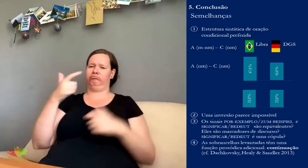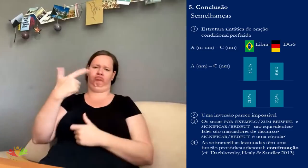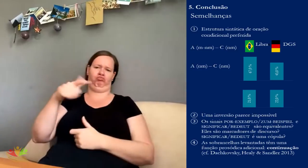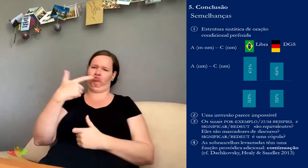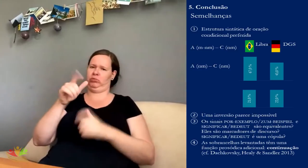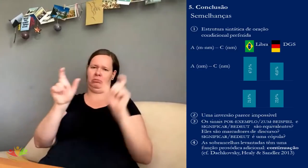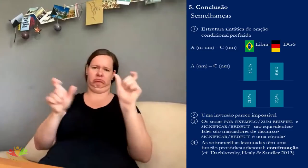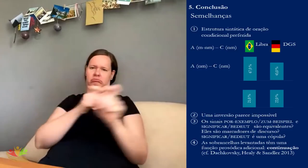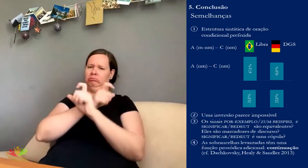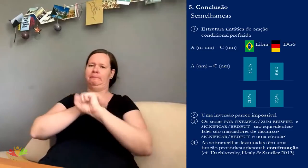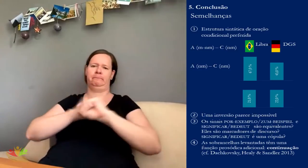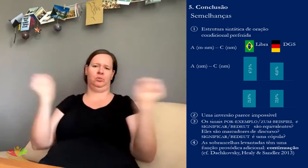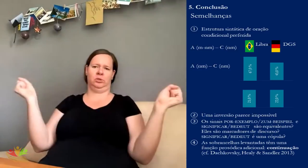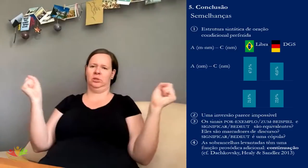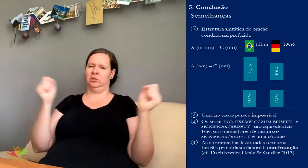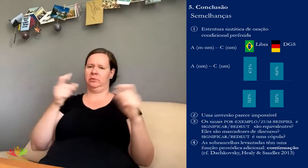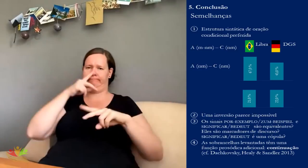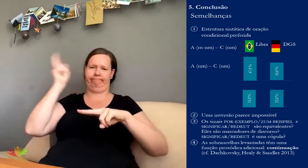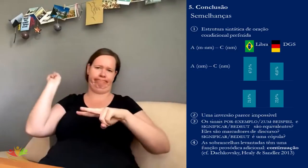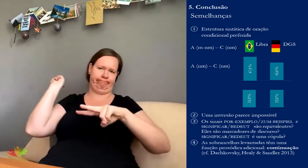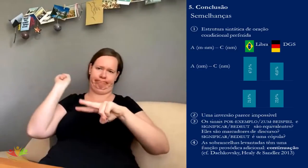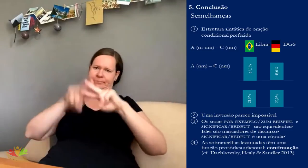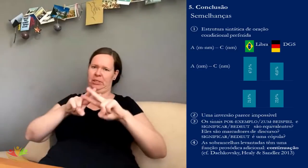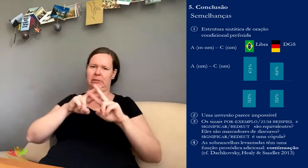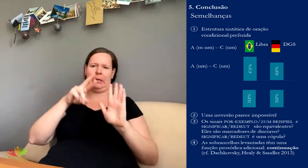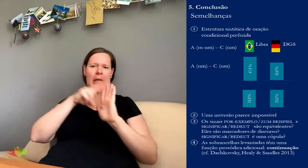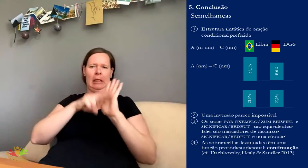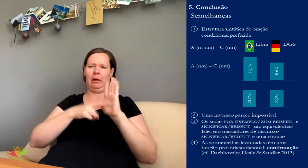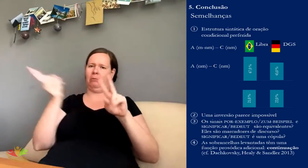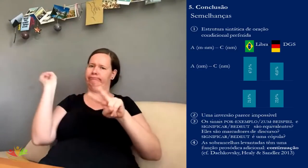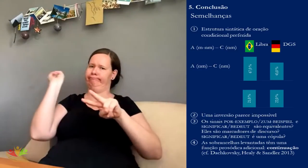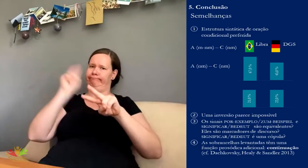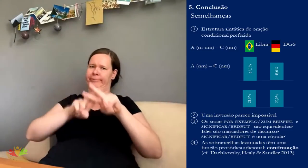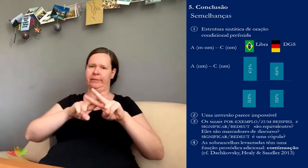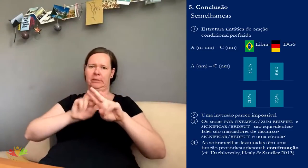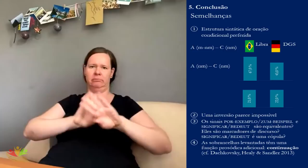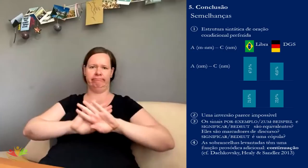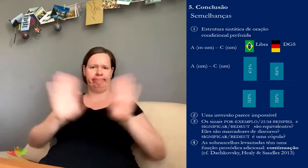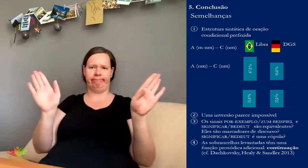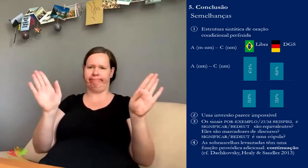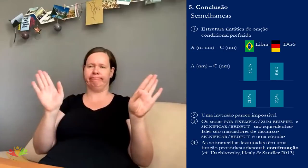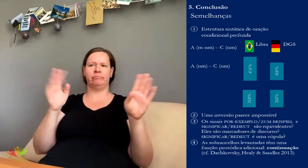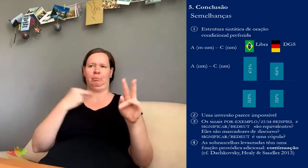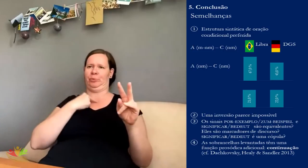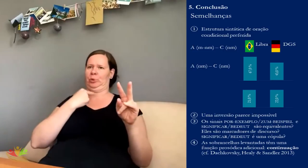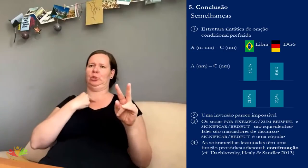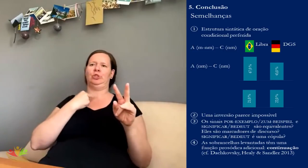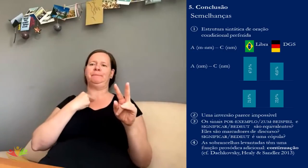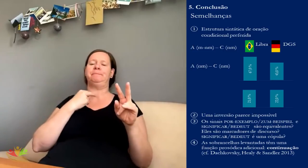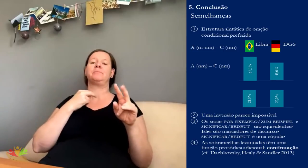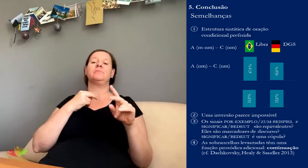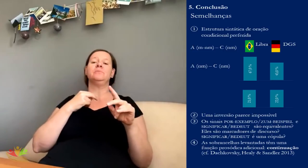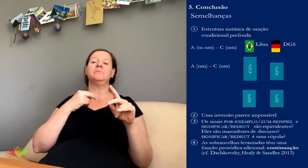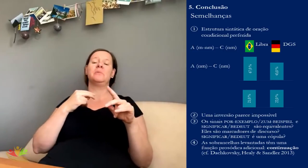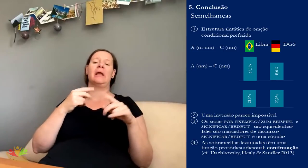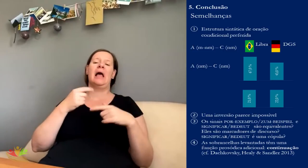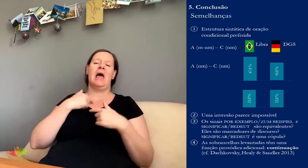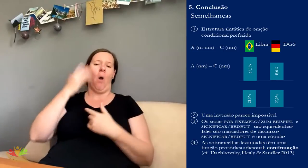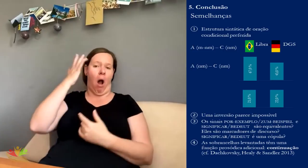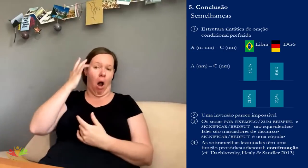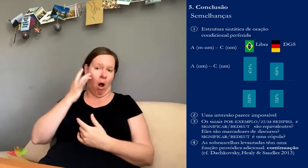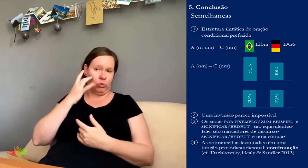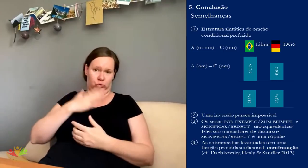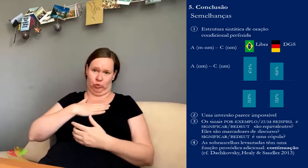seria realmente um caso de inversão. Então fica decidido realmente a partir das análises de que a